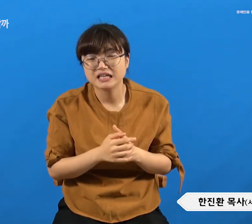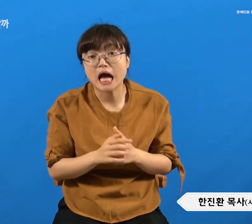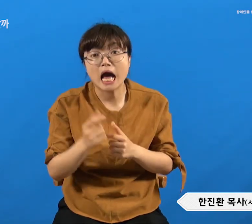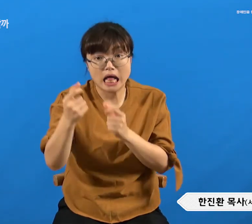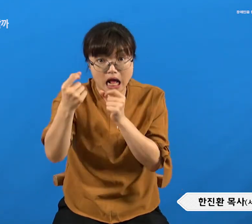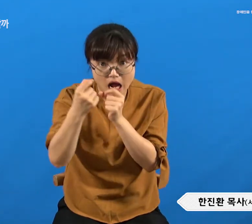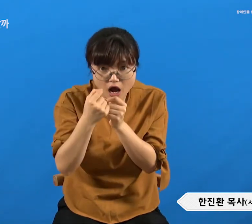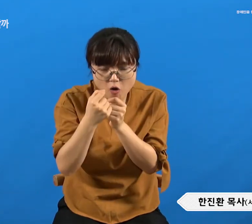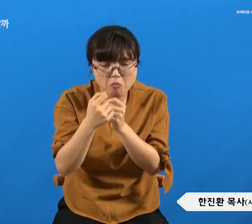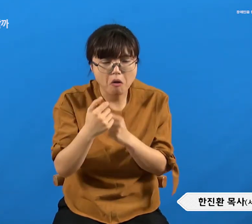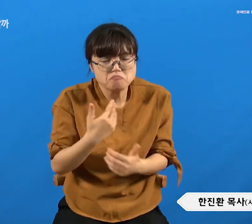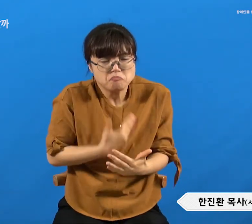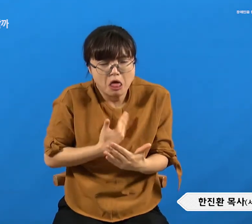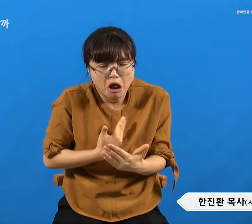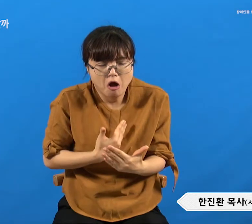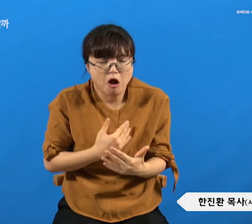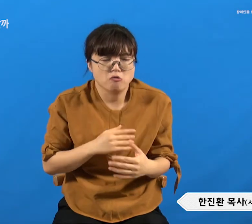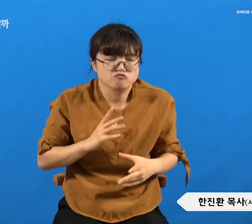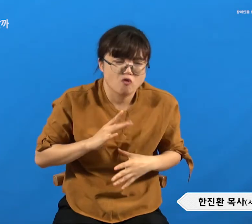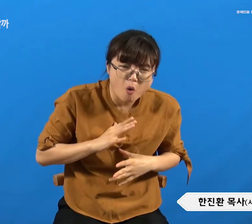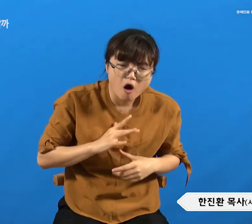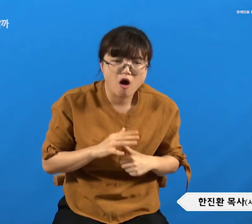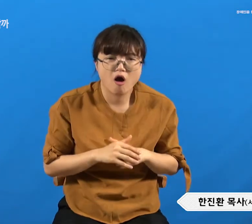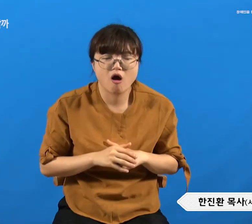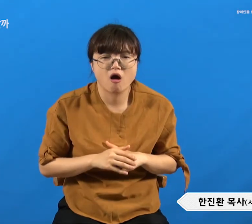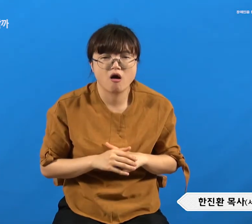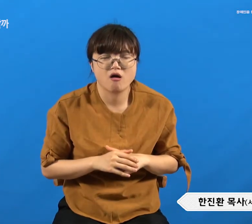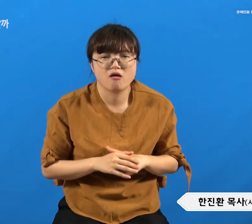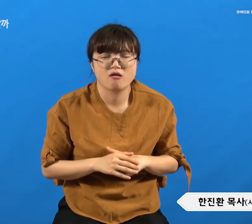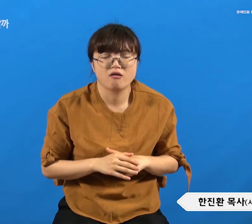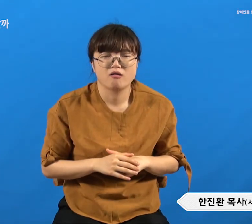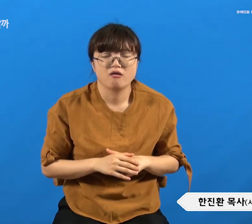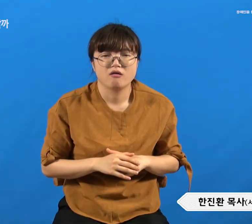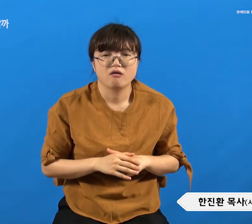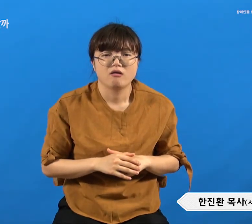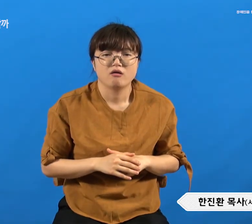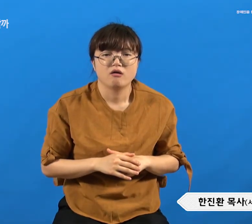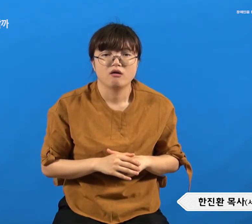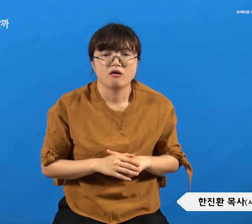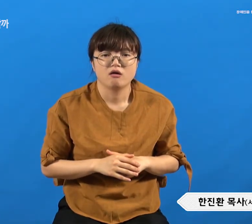다가오면 불안해지고 두려워지고 할 것입니다.